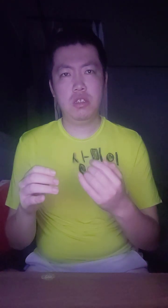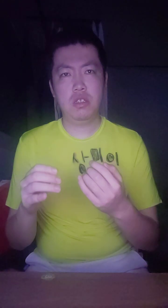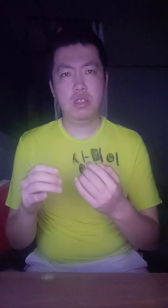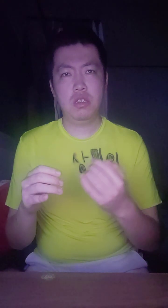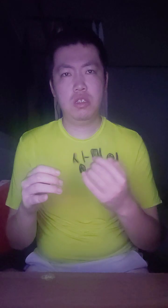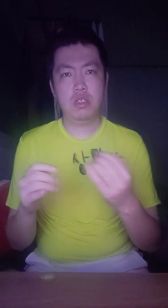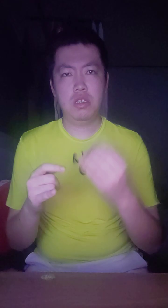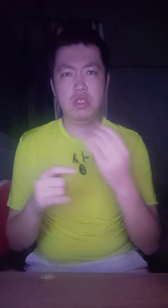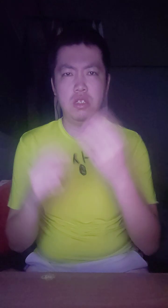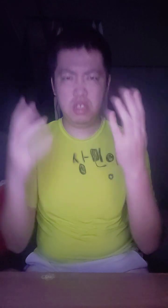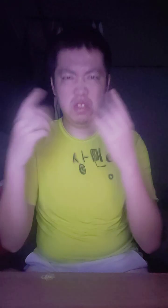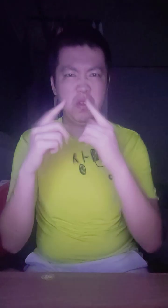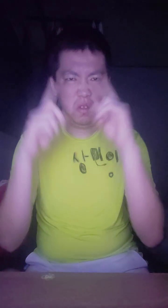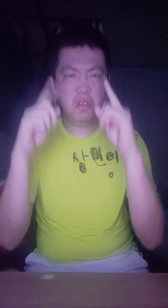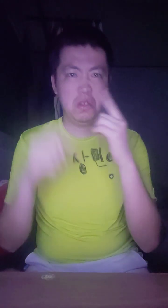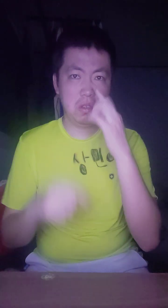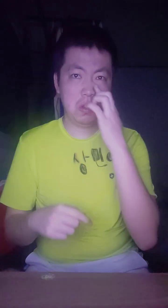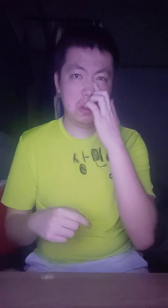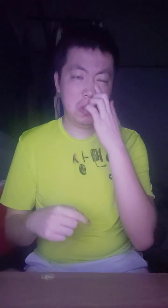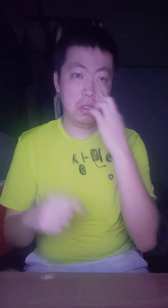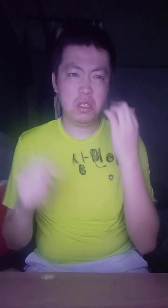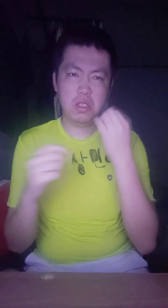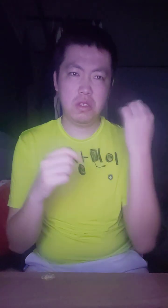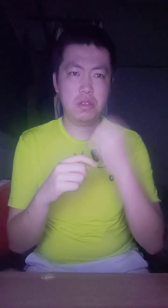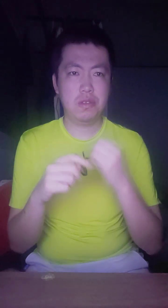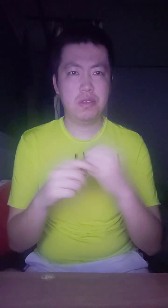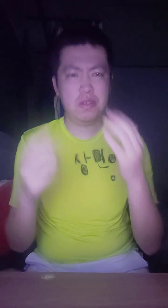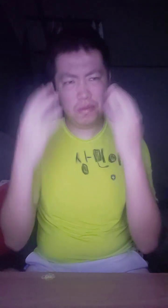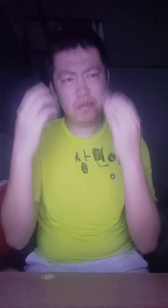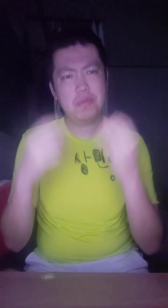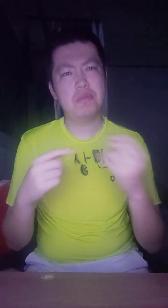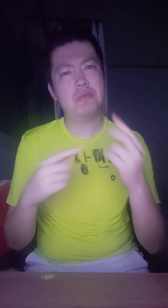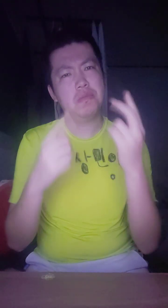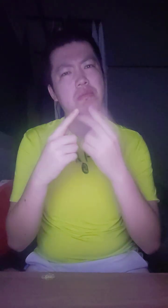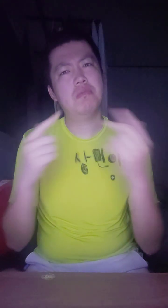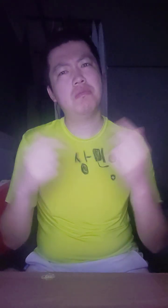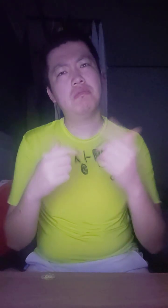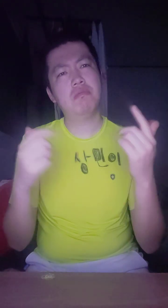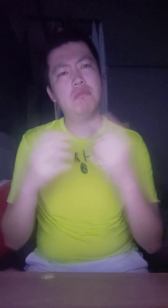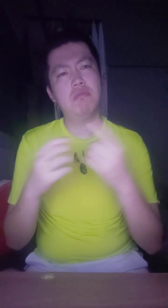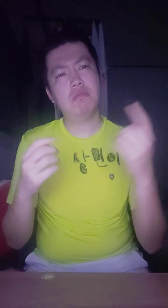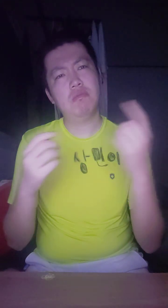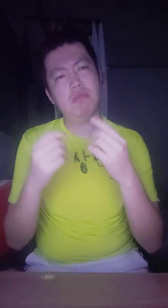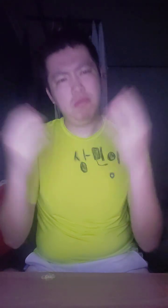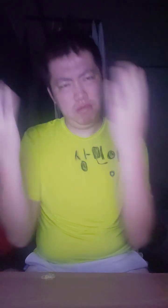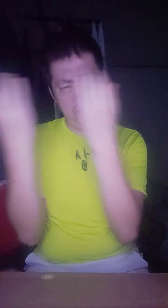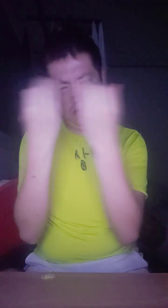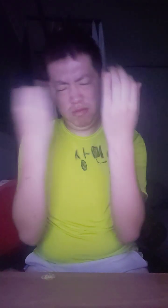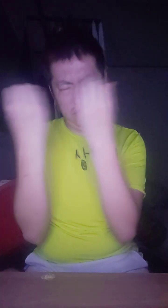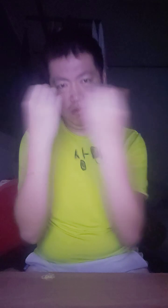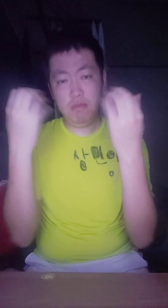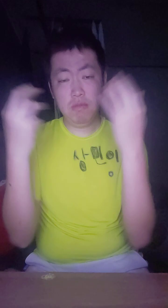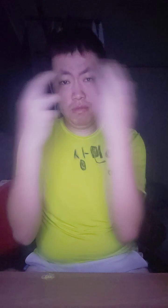분통을 터뜨립니다. 잘 못 잤지. 너무 더우니까. 참으로 불도 없는데 그냥 들어가서 컴컴한 데 들어가서